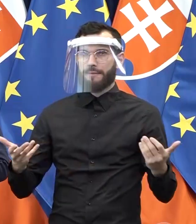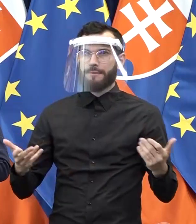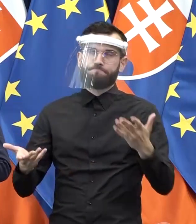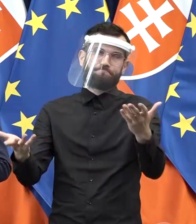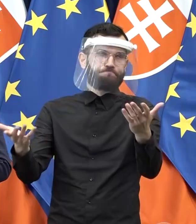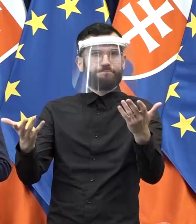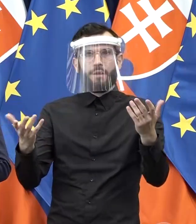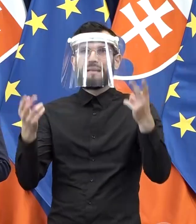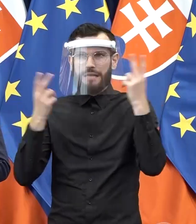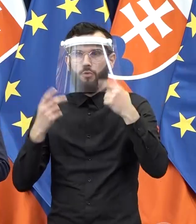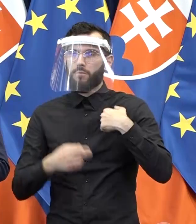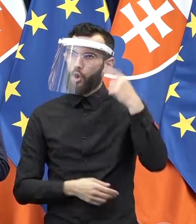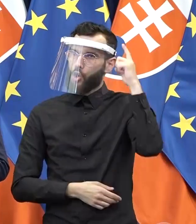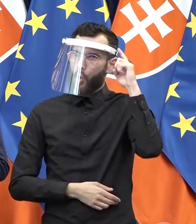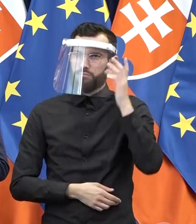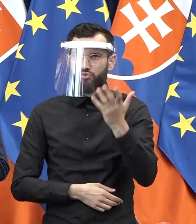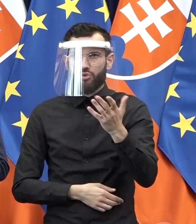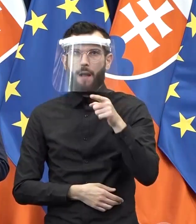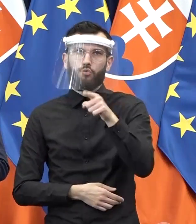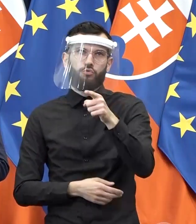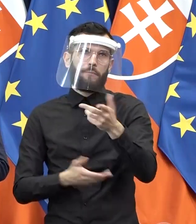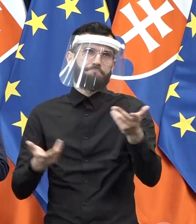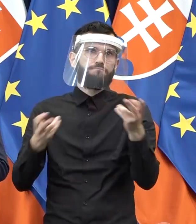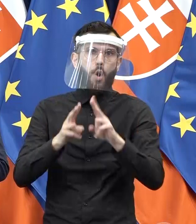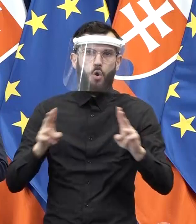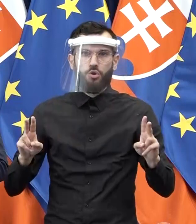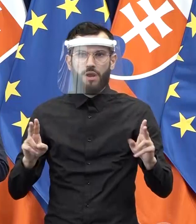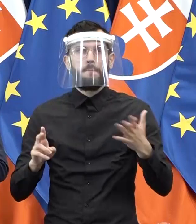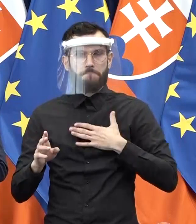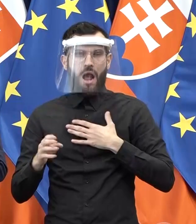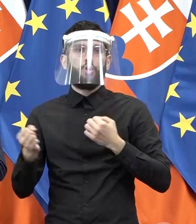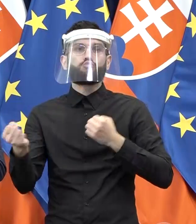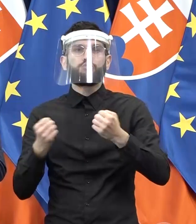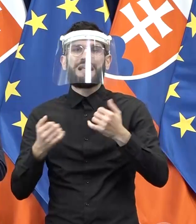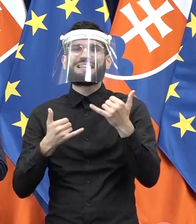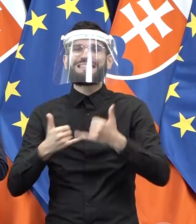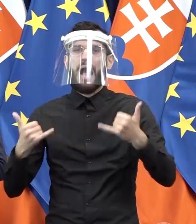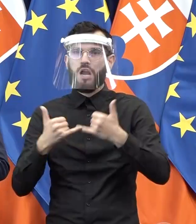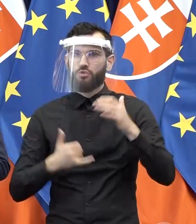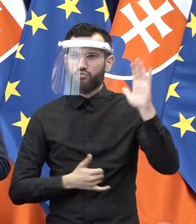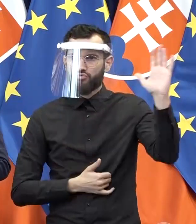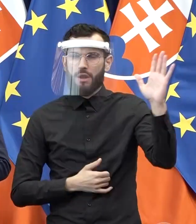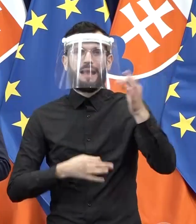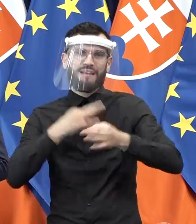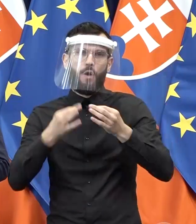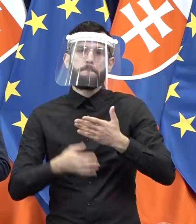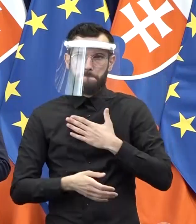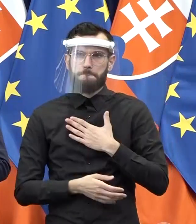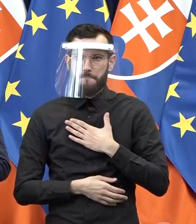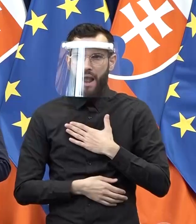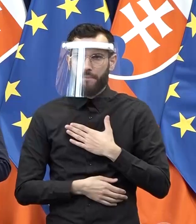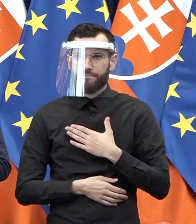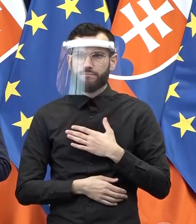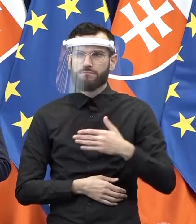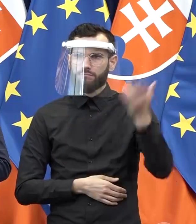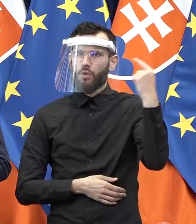Samozrejme, že sa zamýšľame aj nad týmito scenármi a máme aj tie skúsenosti zo zahraničia, respektíve nejaké informácie. To,